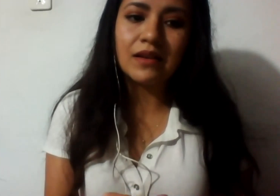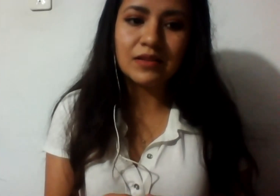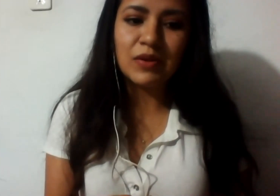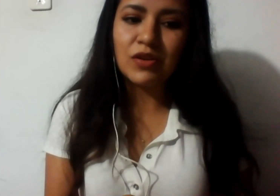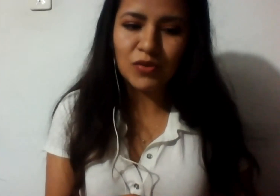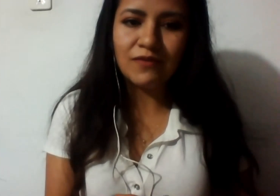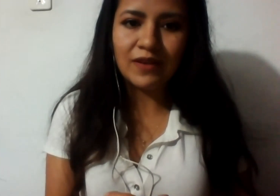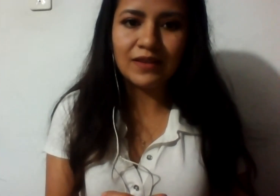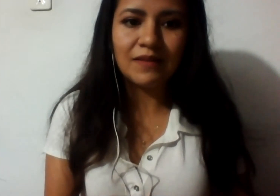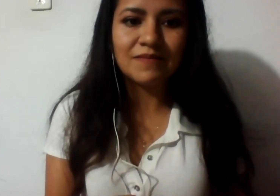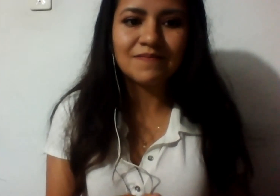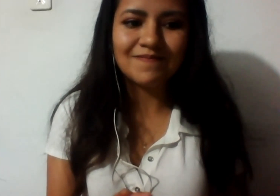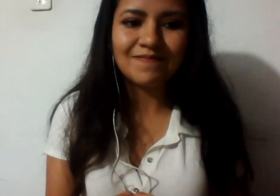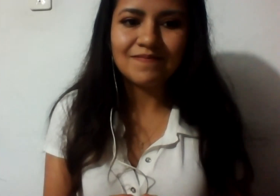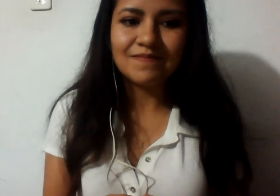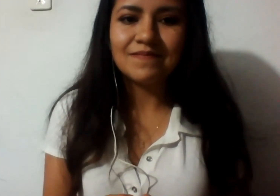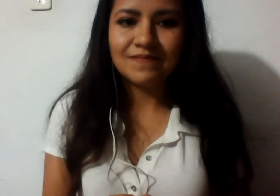gramática del español es muy diferente.